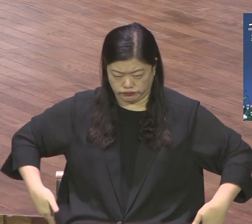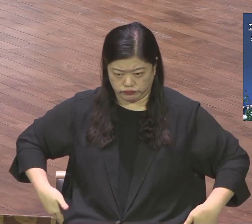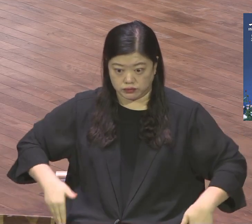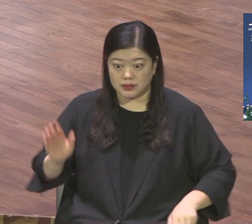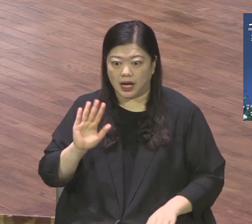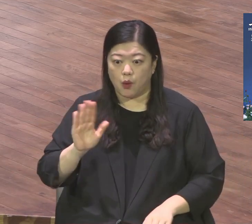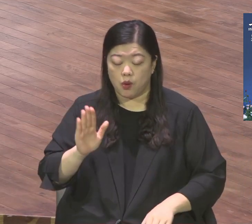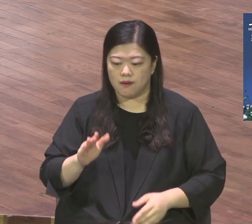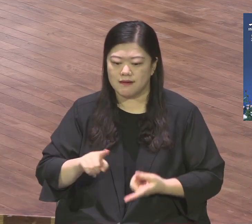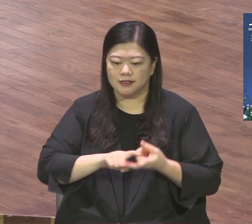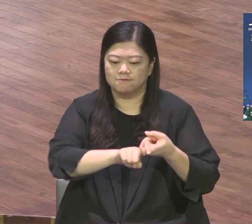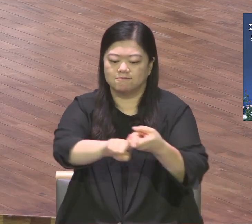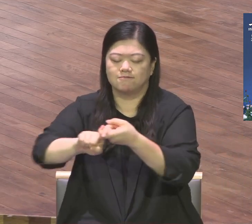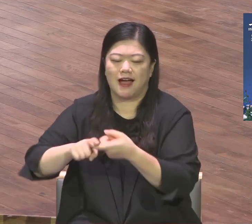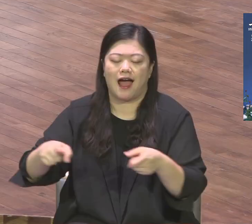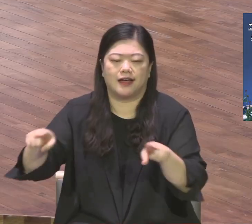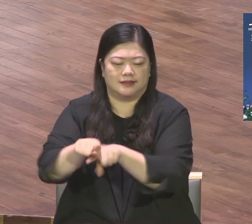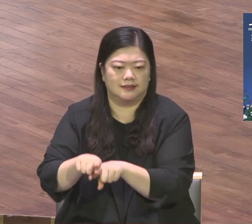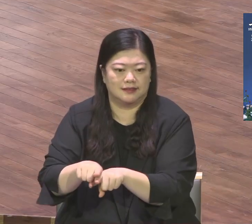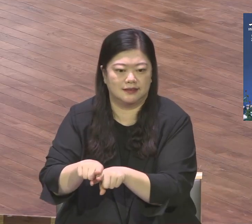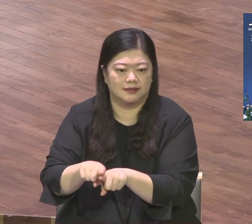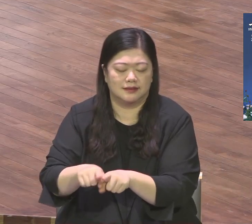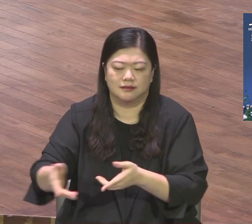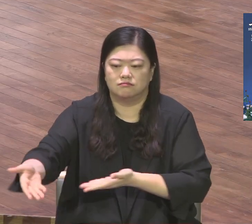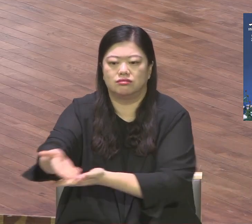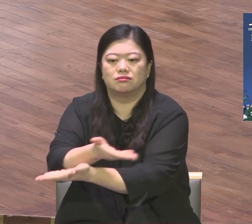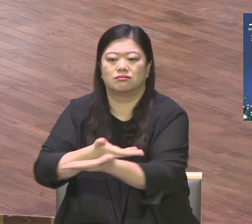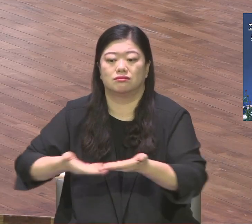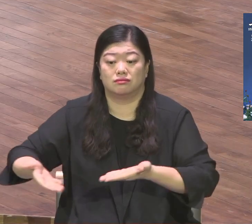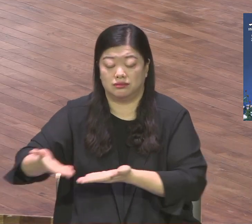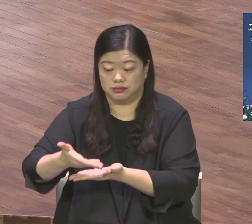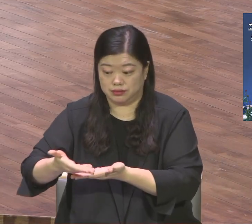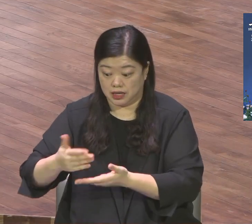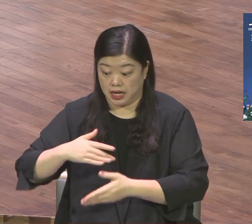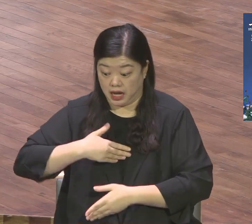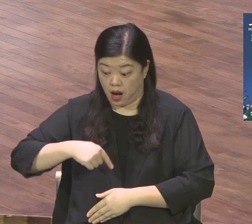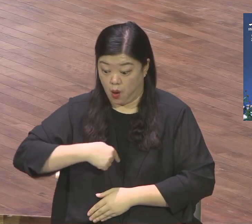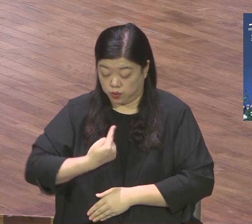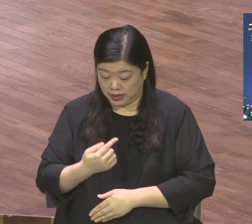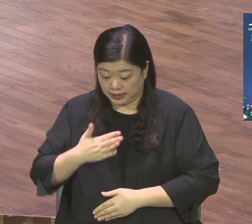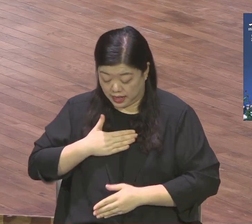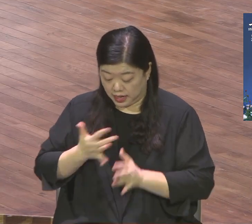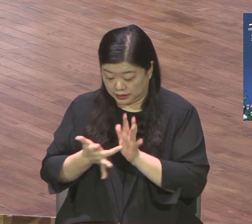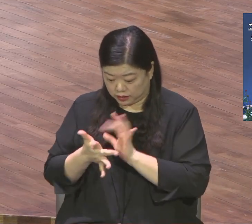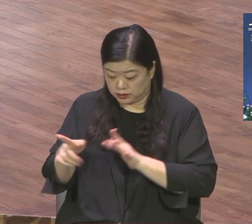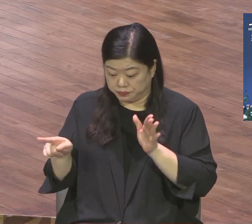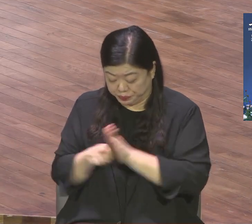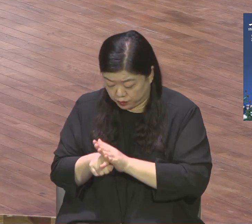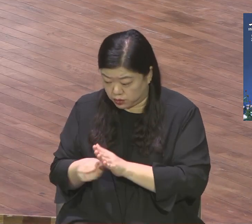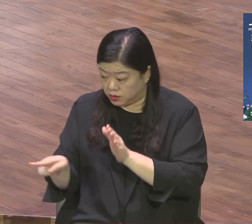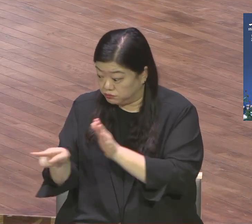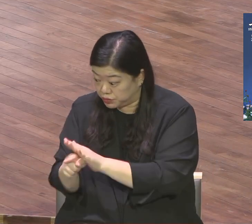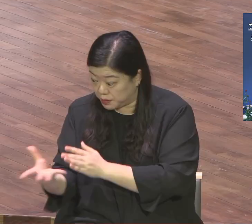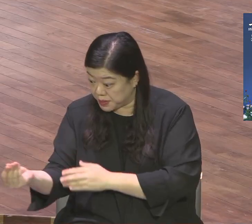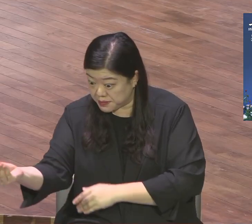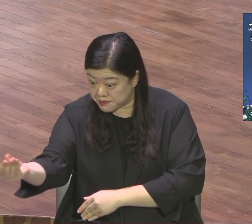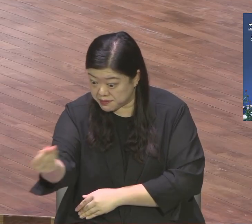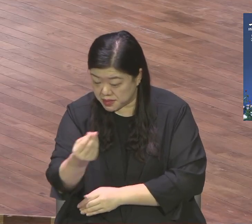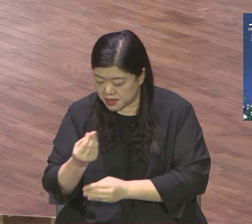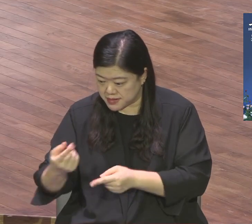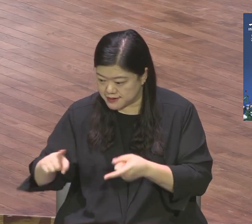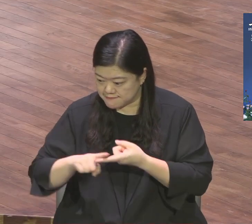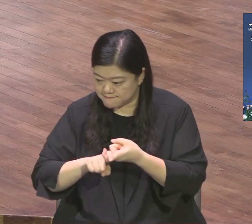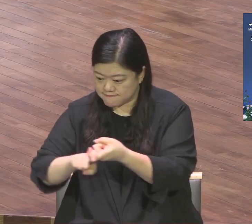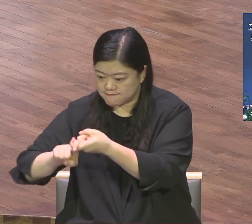혼자 맛보는 게 아니고 그것을 전하는 것, 나 혼자 누리는 것이 아니라 같이 누리, 같이.